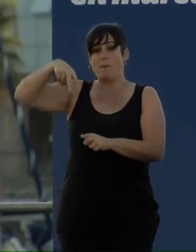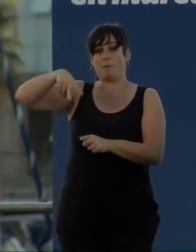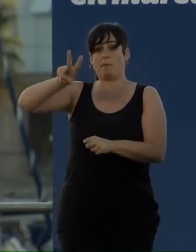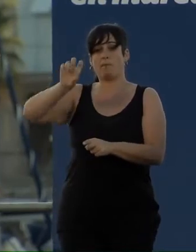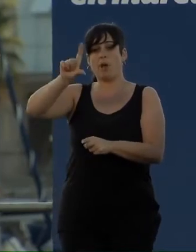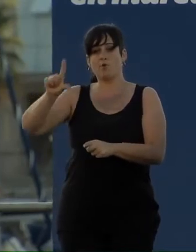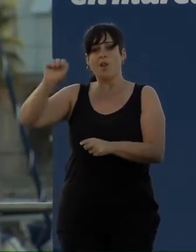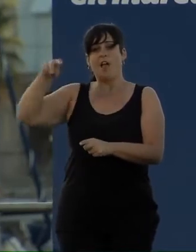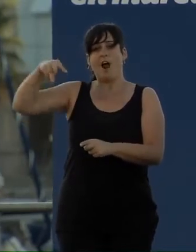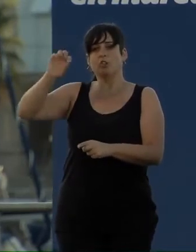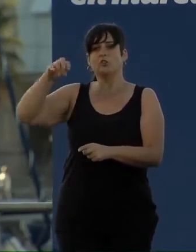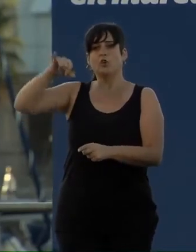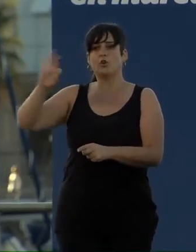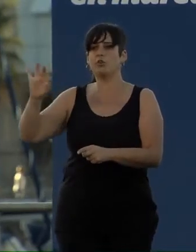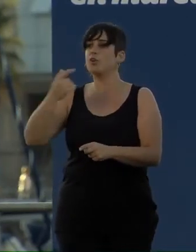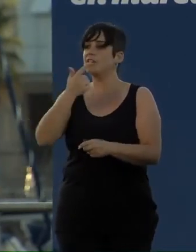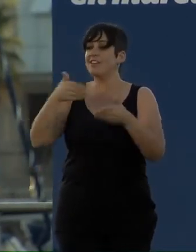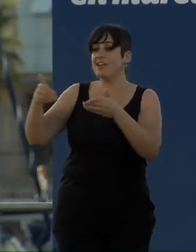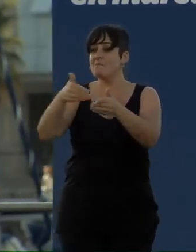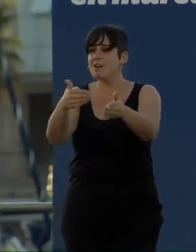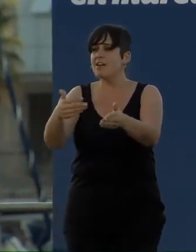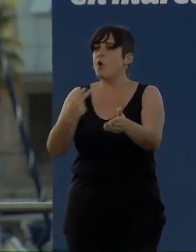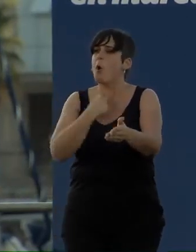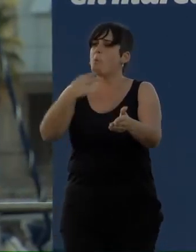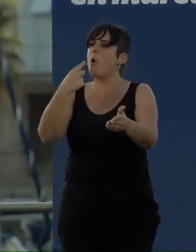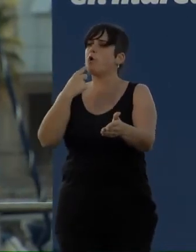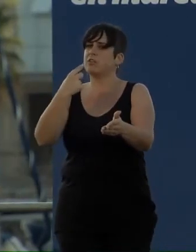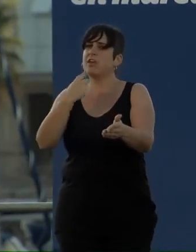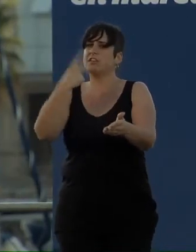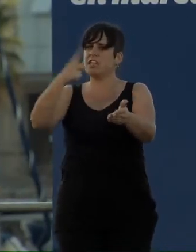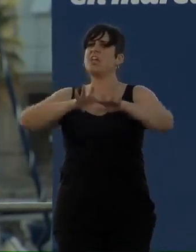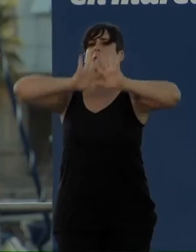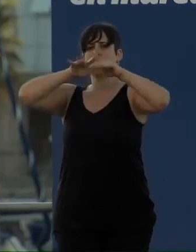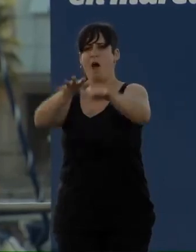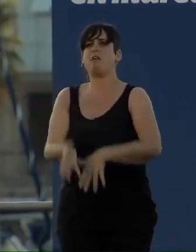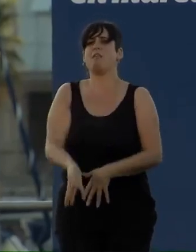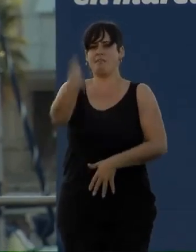como rel cam hay una voz que nos hay